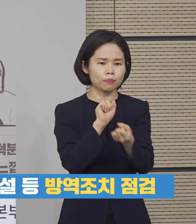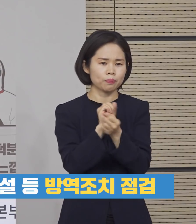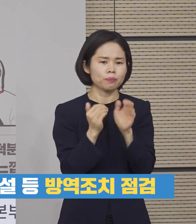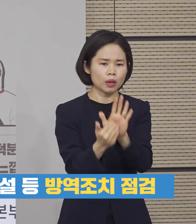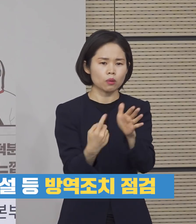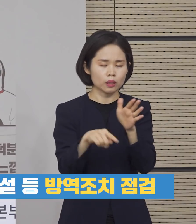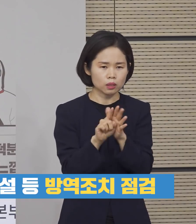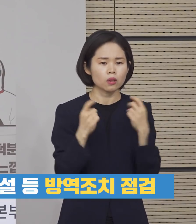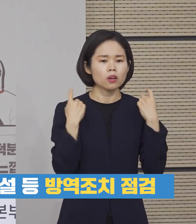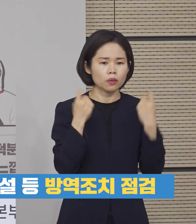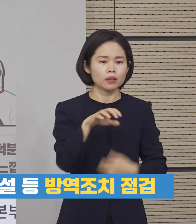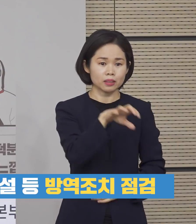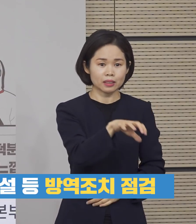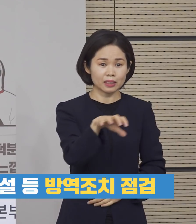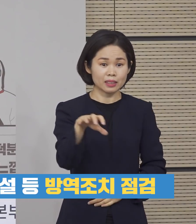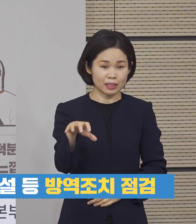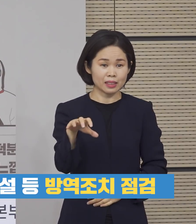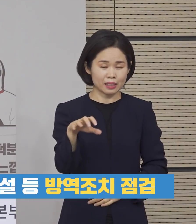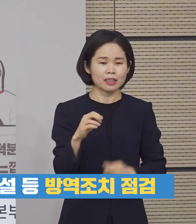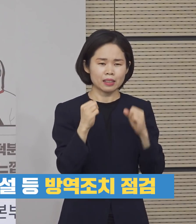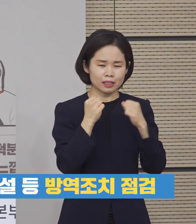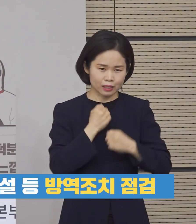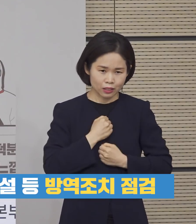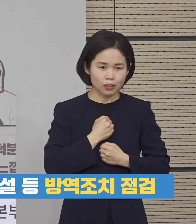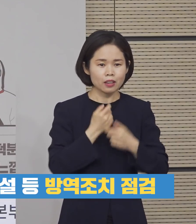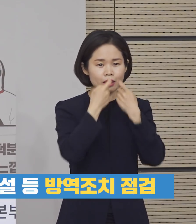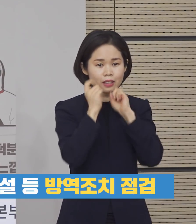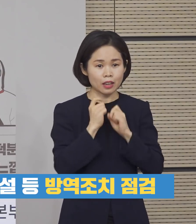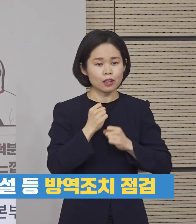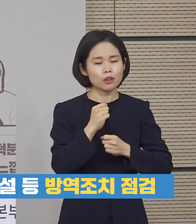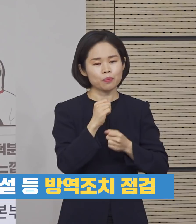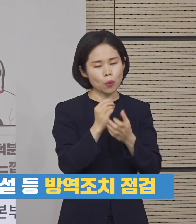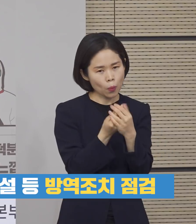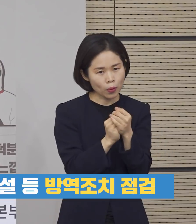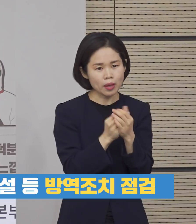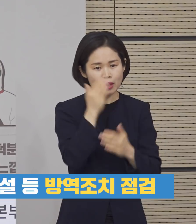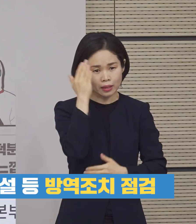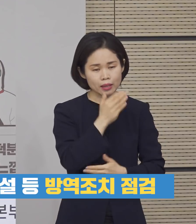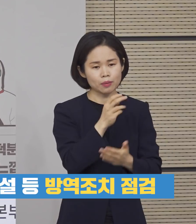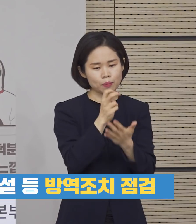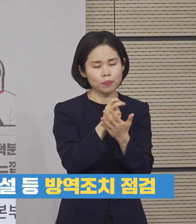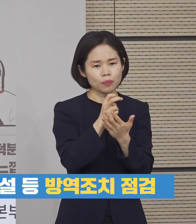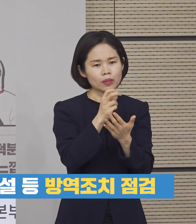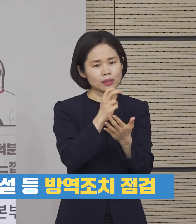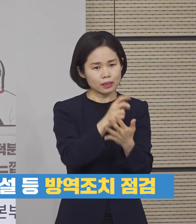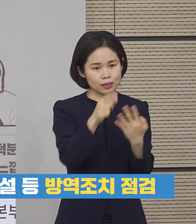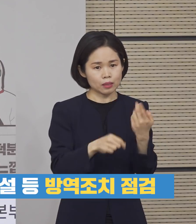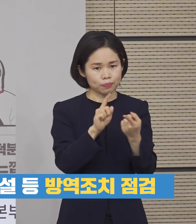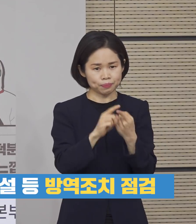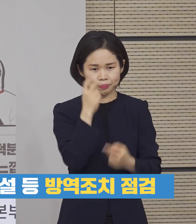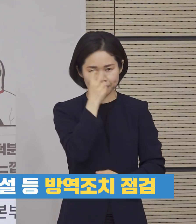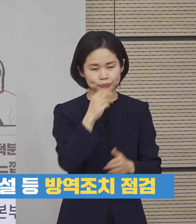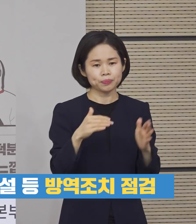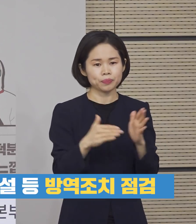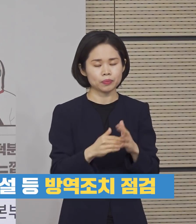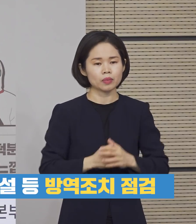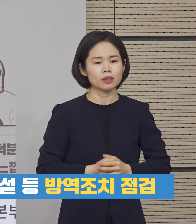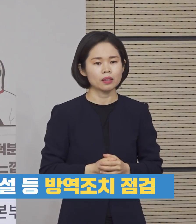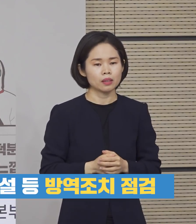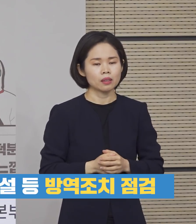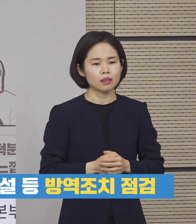위해 여행지나 관광시설에서 지켜야 할 개인위생과 방역 조치를 점검하였습니다.